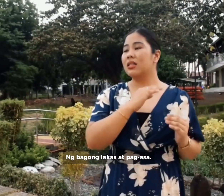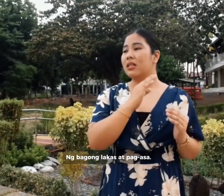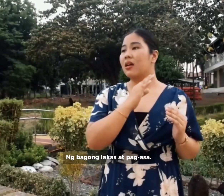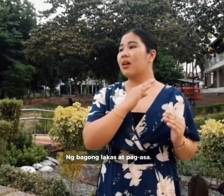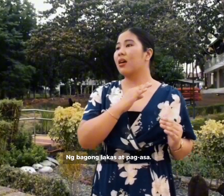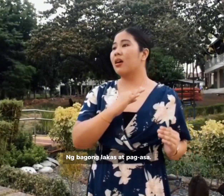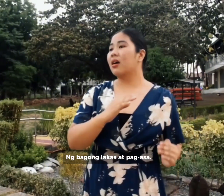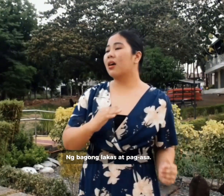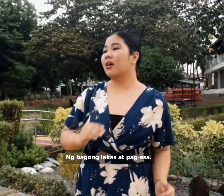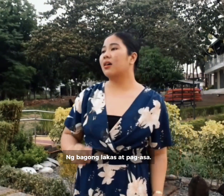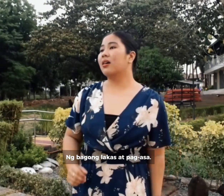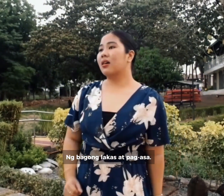pag-asa.